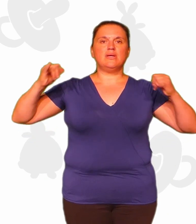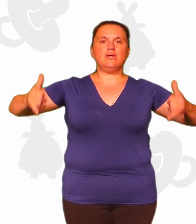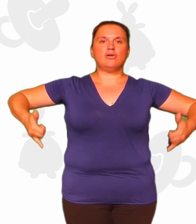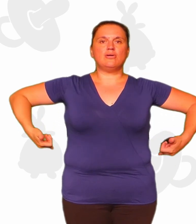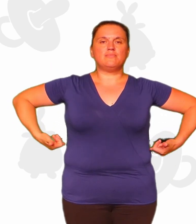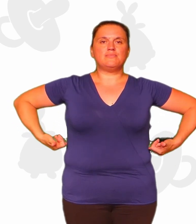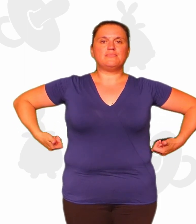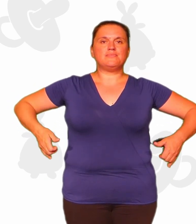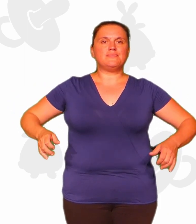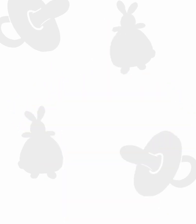École.